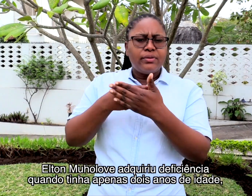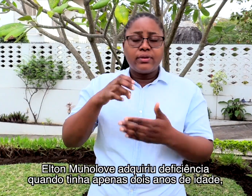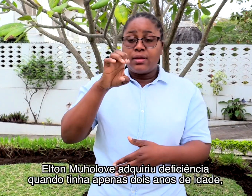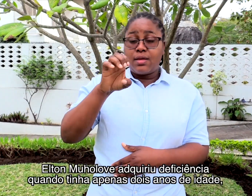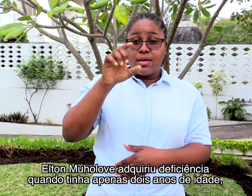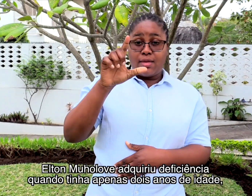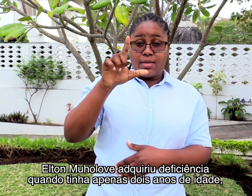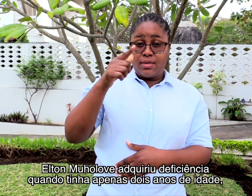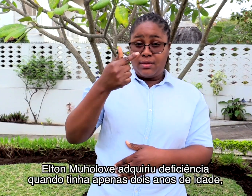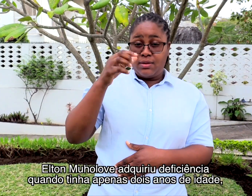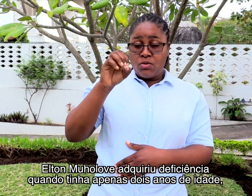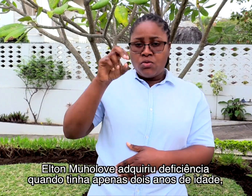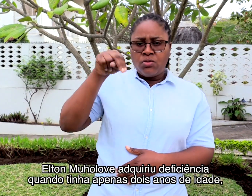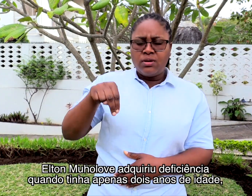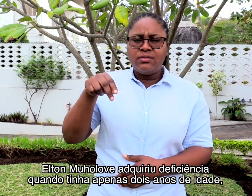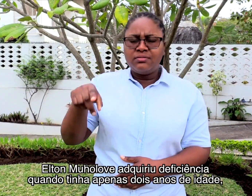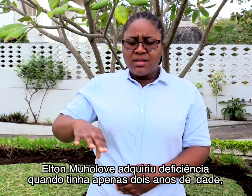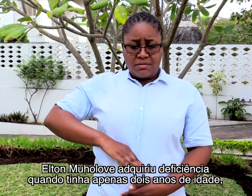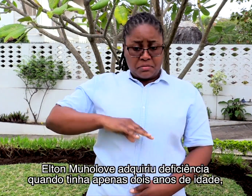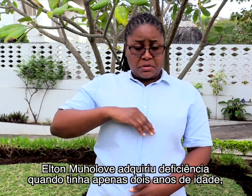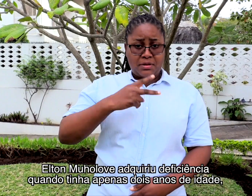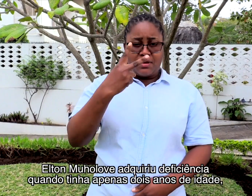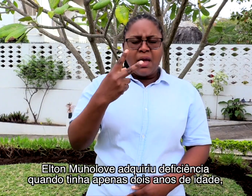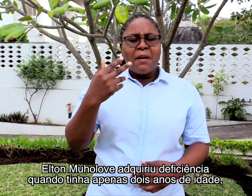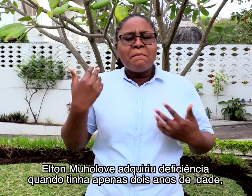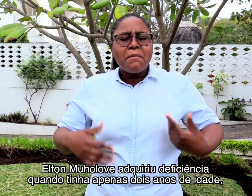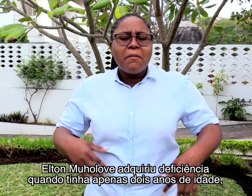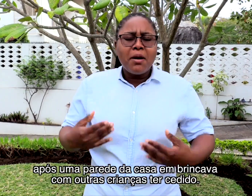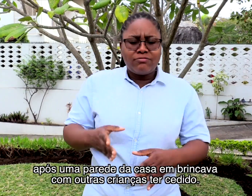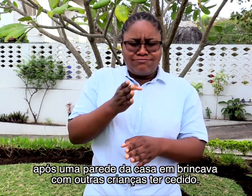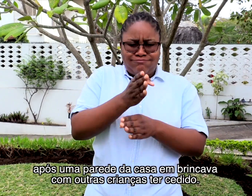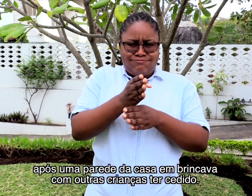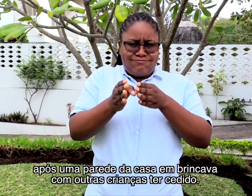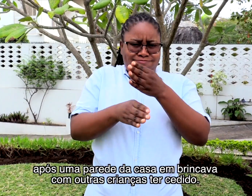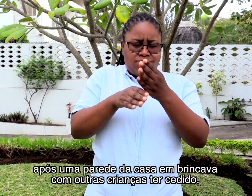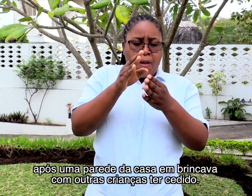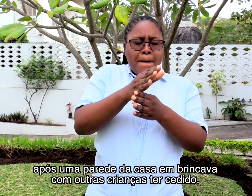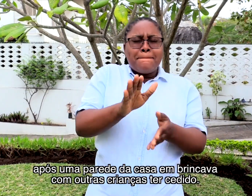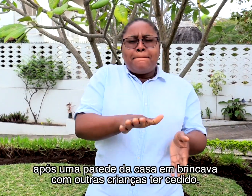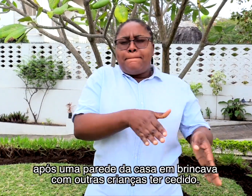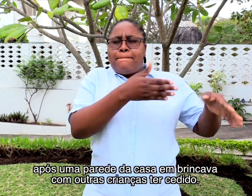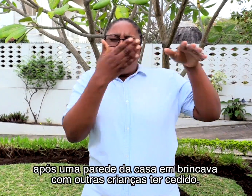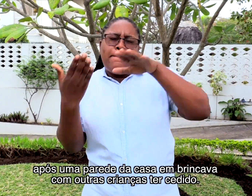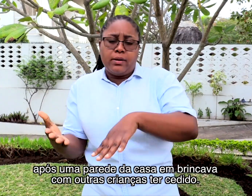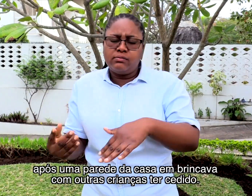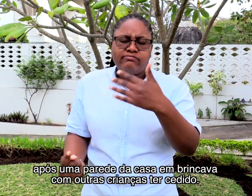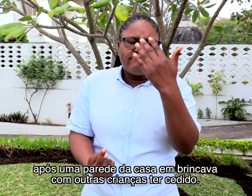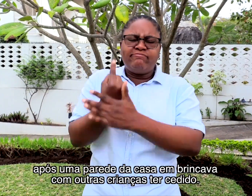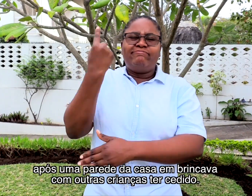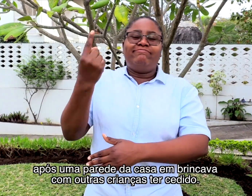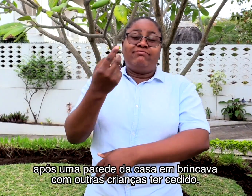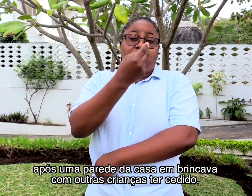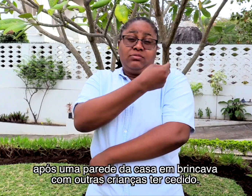Elton Muholov adquiriu deficiência quando tinha apenas 12 anos de idade, após uma parede da casa em que brincava com